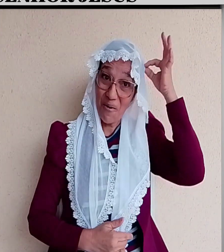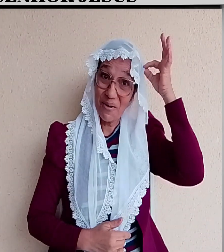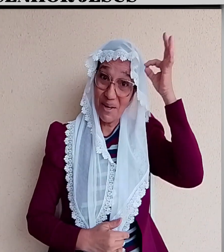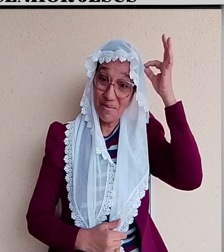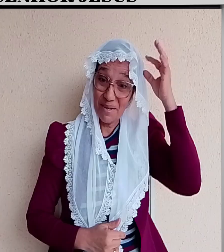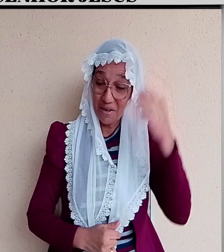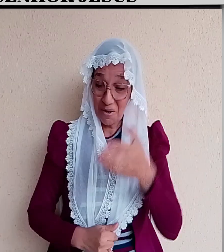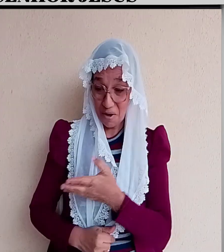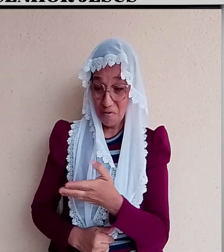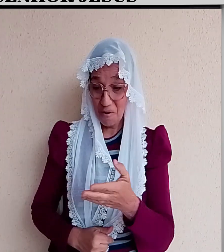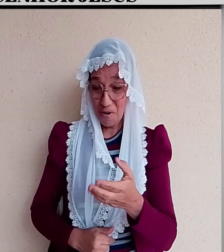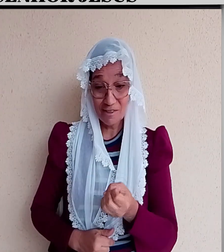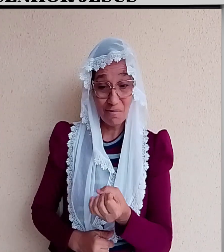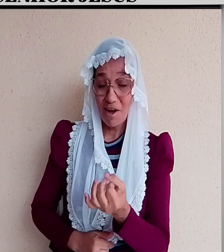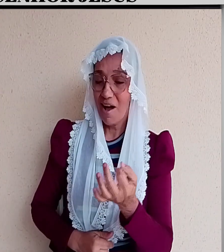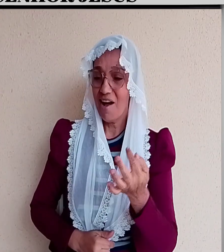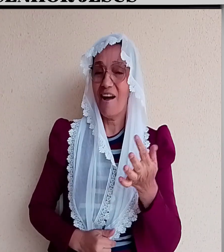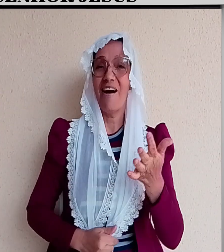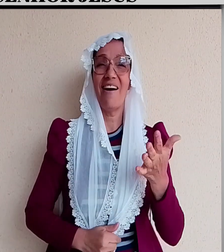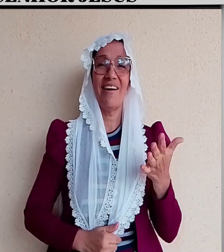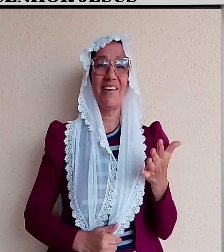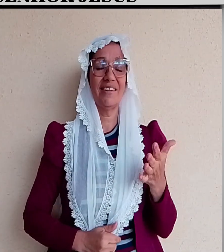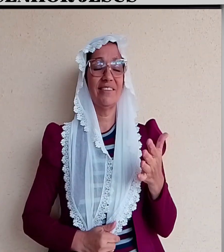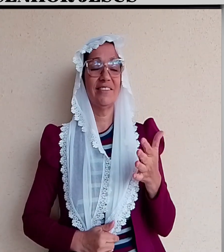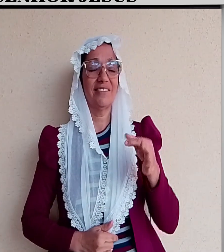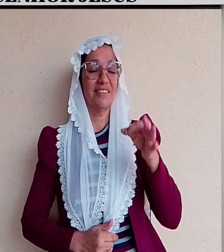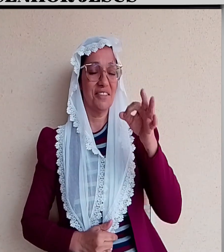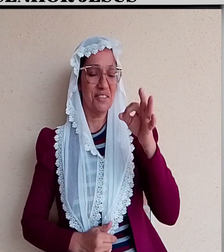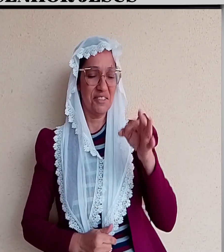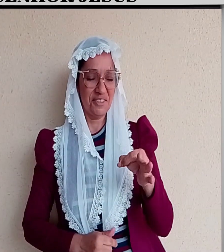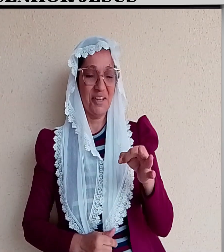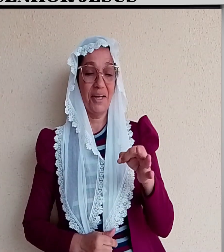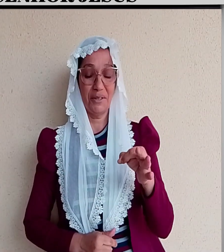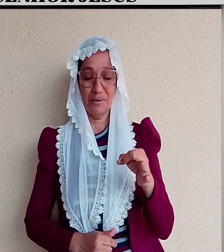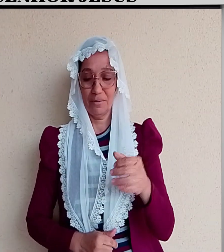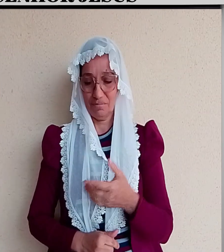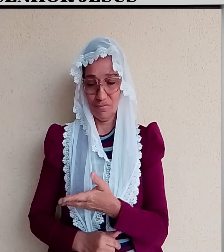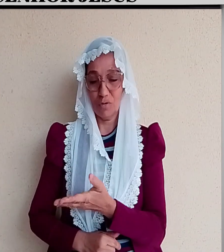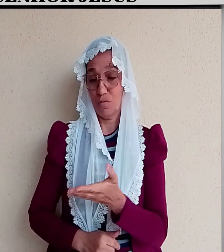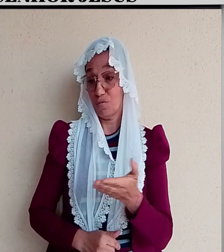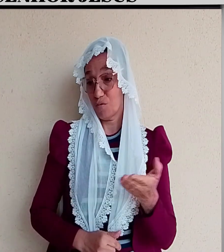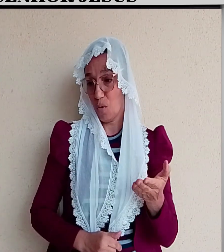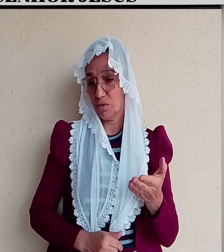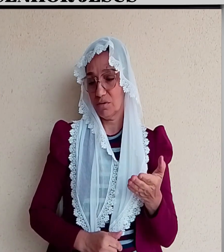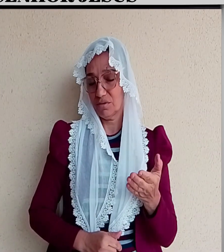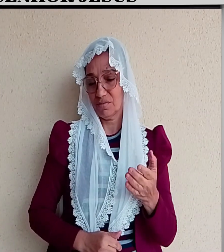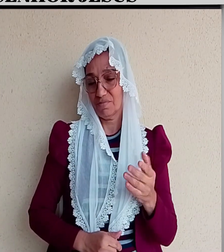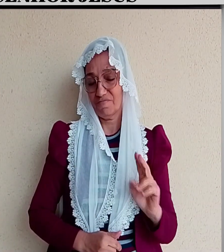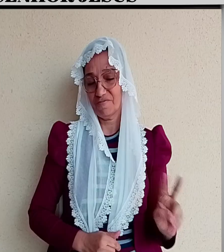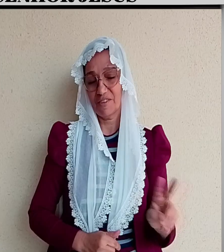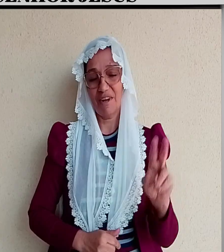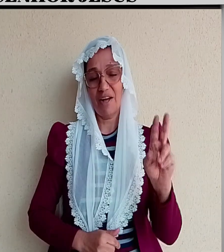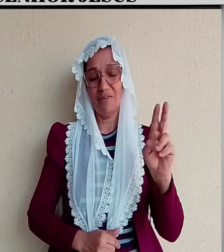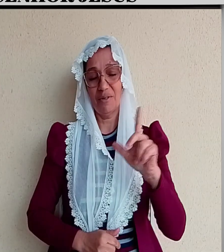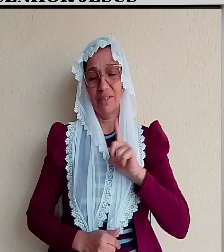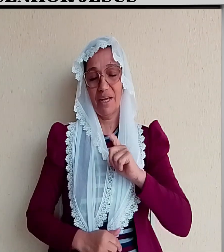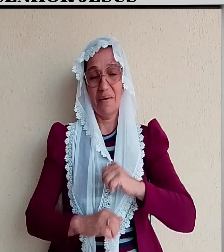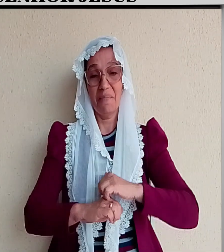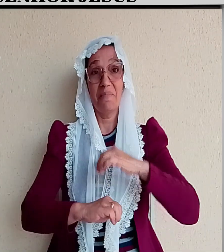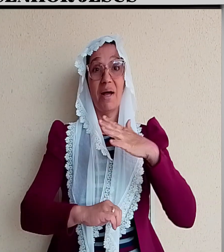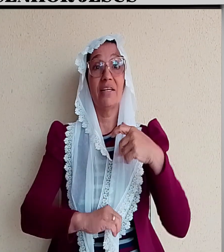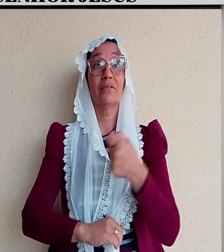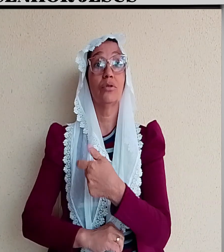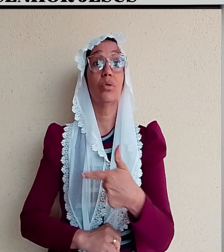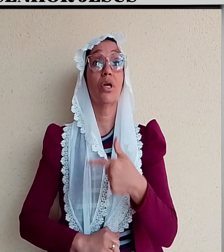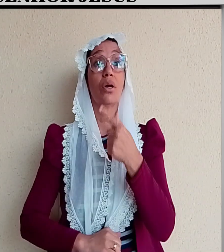Não temais, pois mais valeis vós do que muitos passarinhos. Portanto, qualquer que me confessar